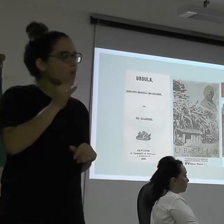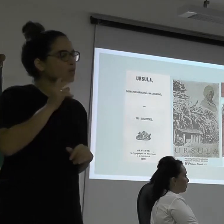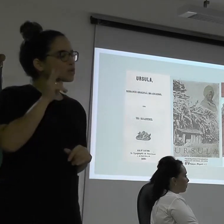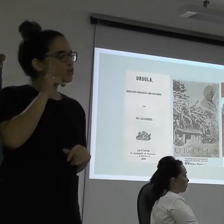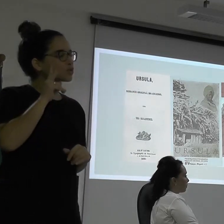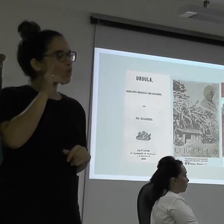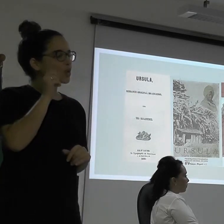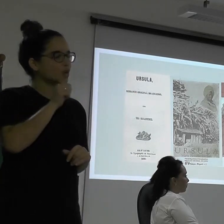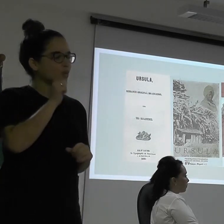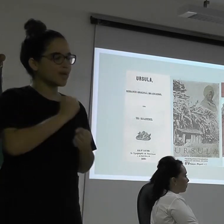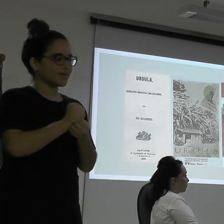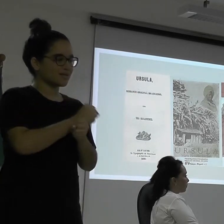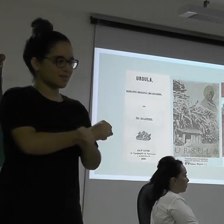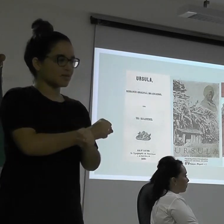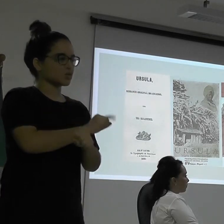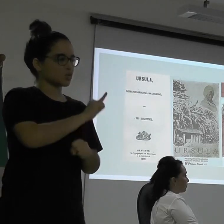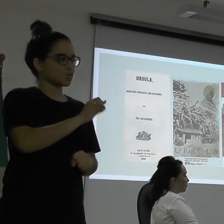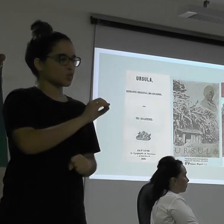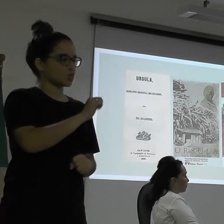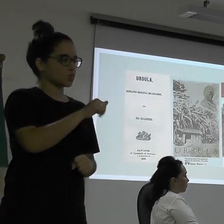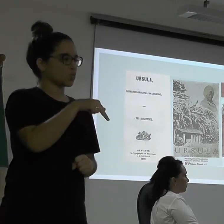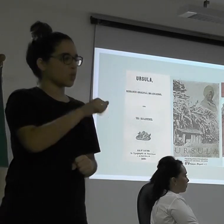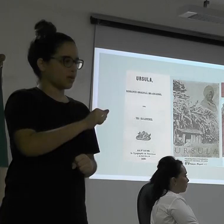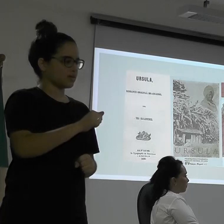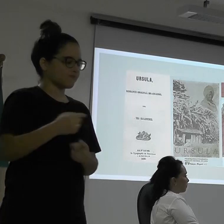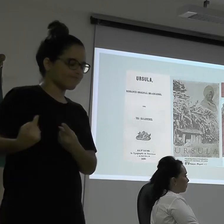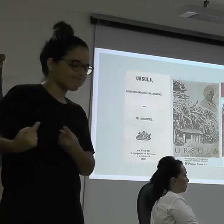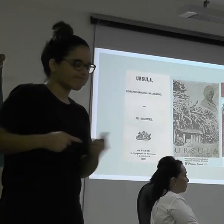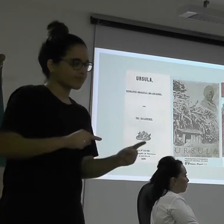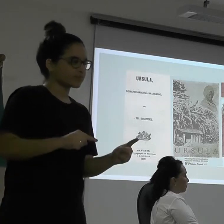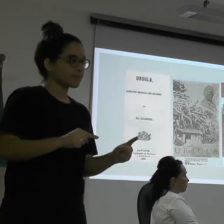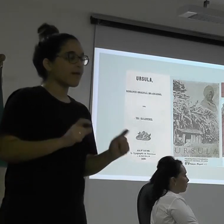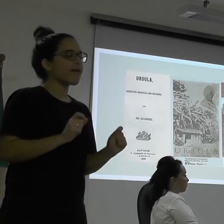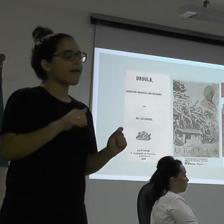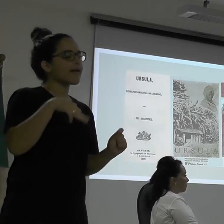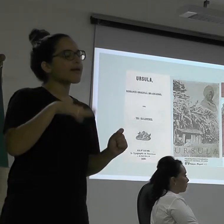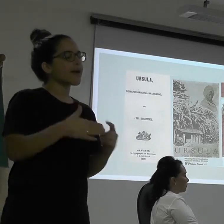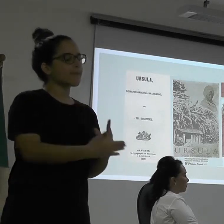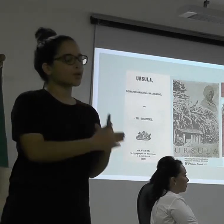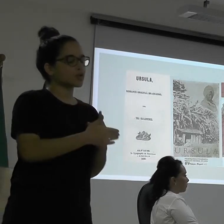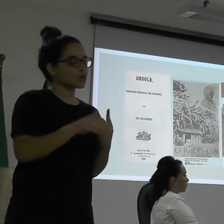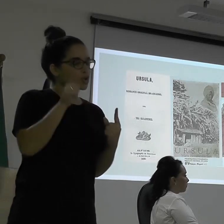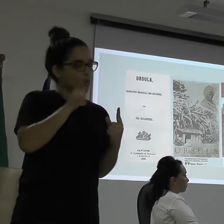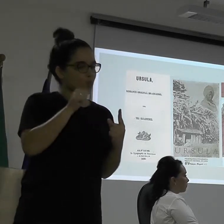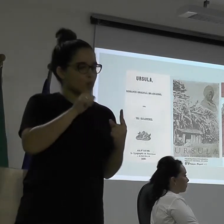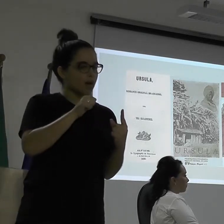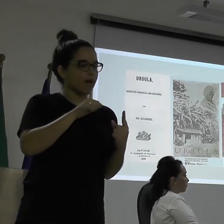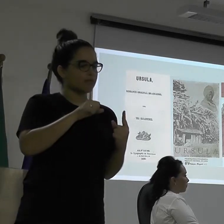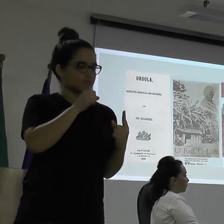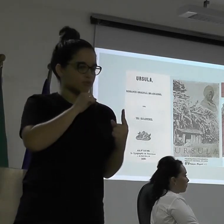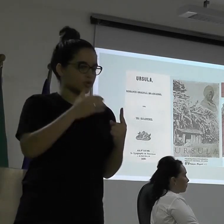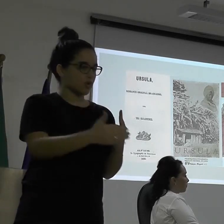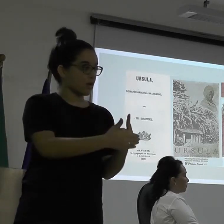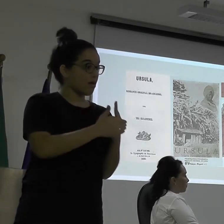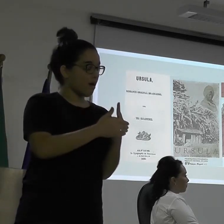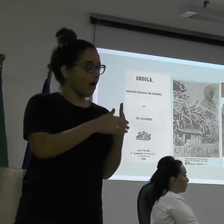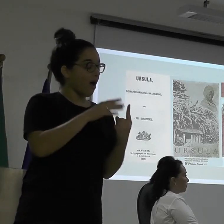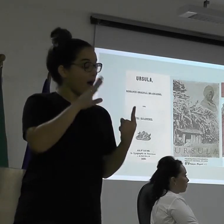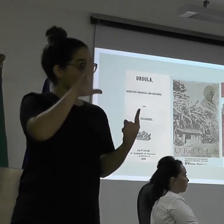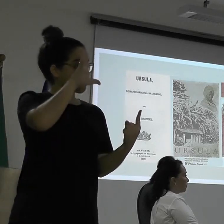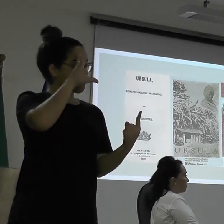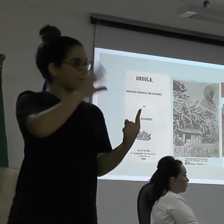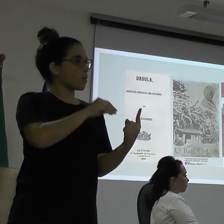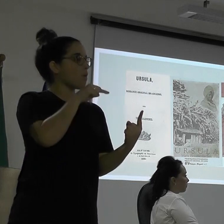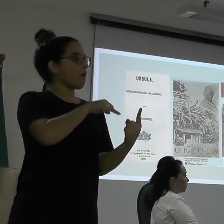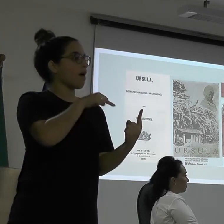é perseguida por um feitor feroz e acaba sendo protegida por essa senhora, que depois vem a saber que Joana é